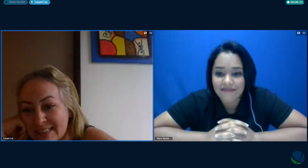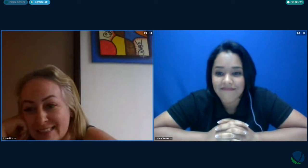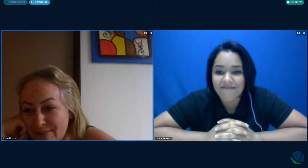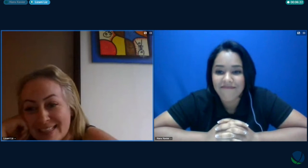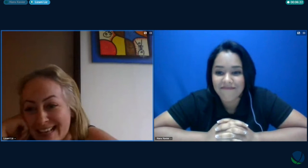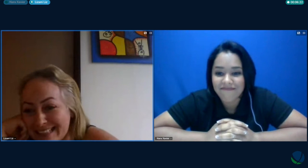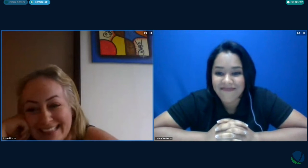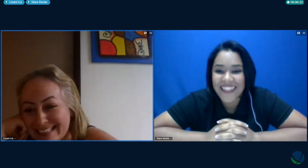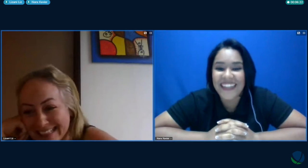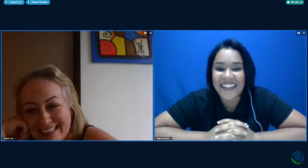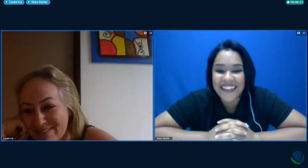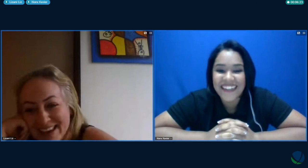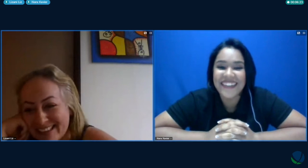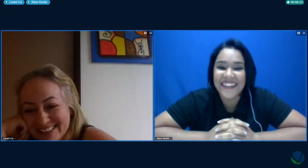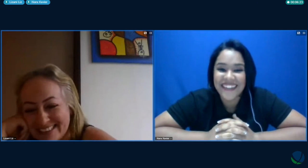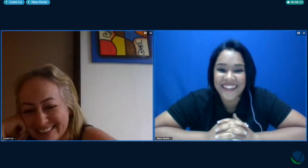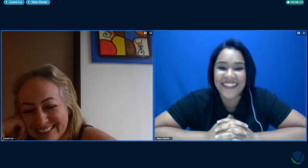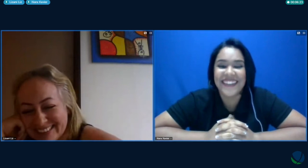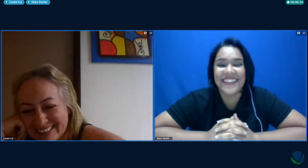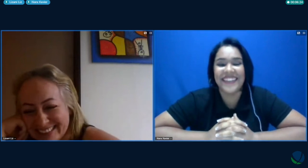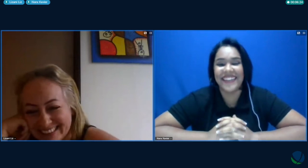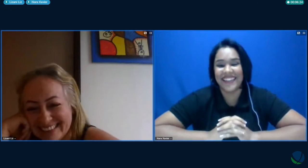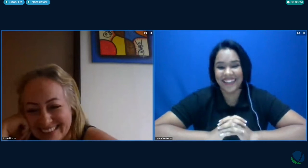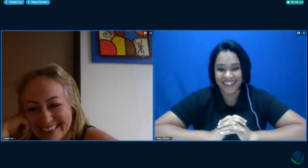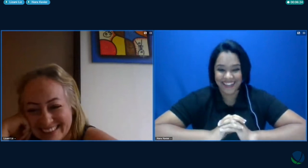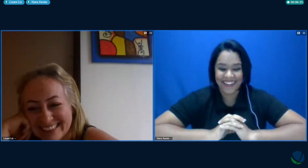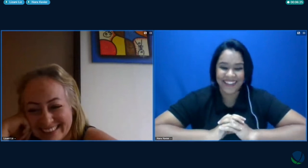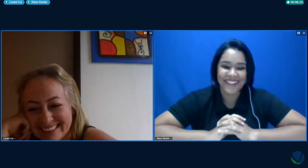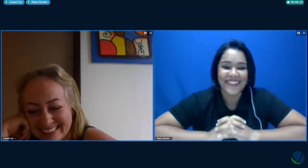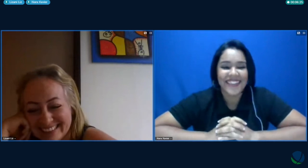aqui, vê se isso aqui você conhece. É isso